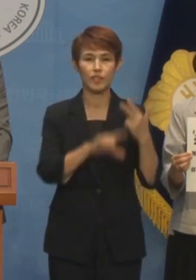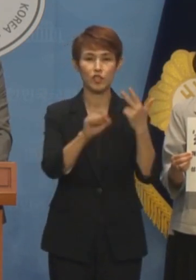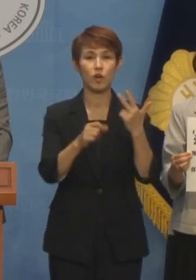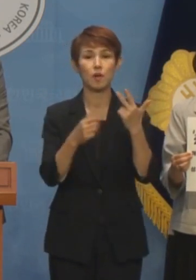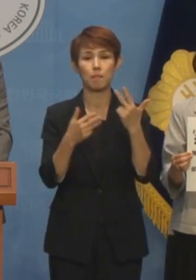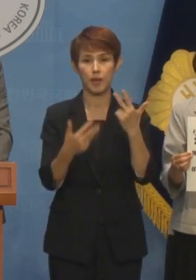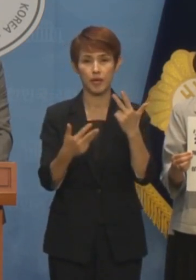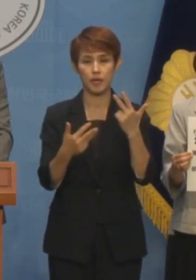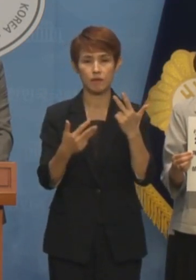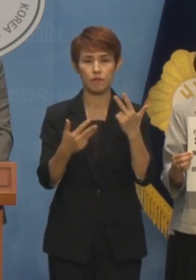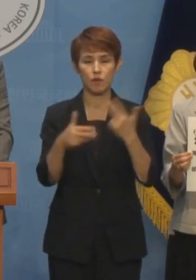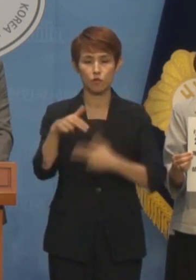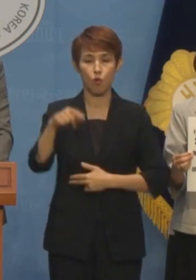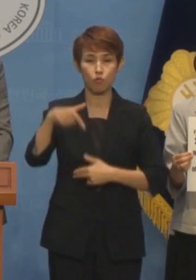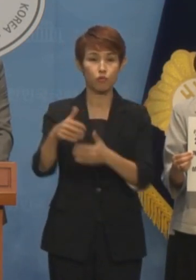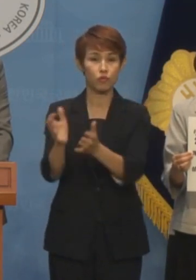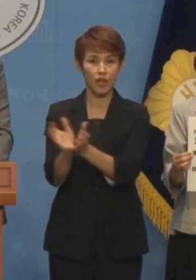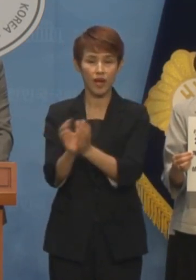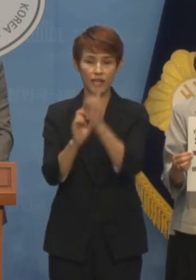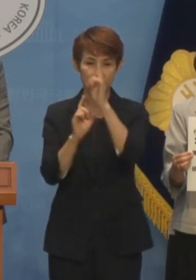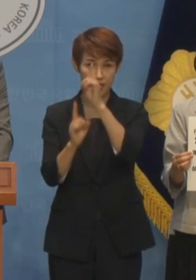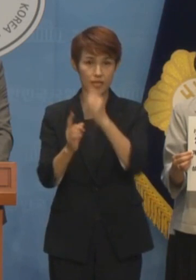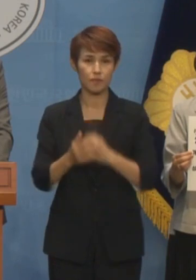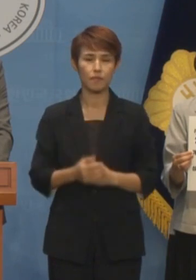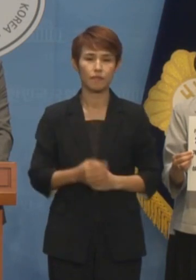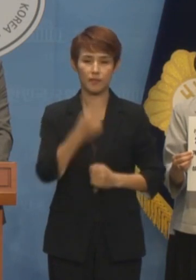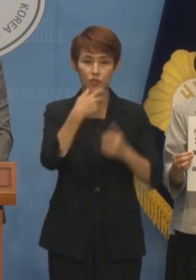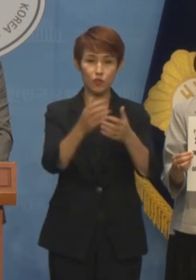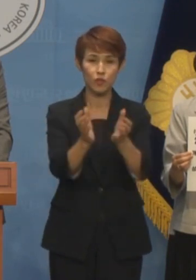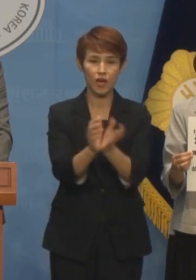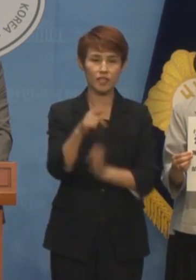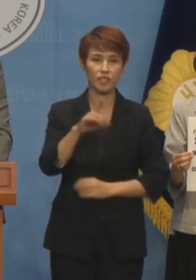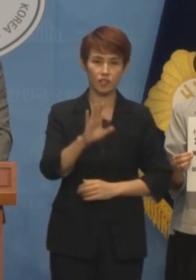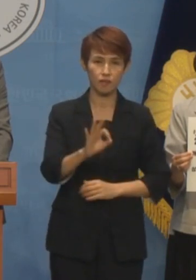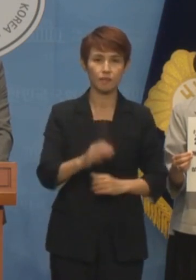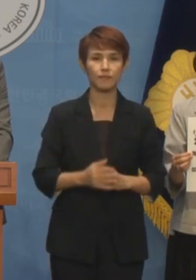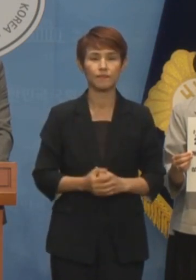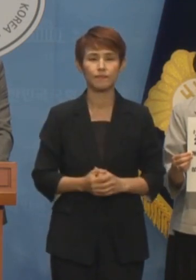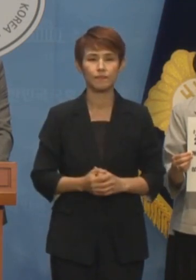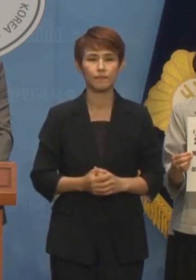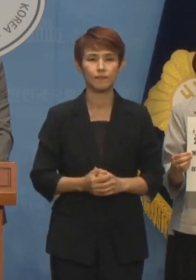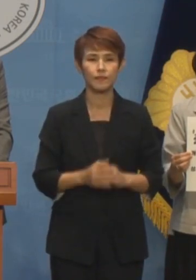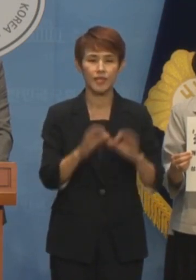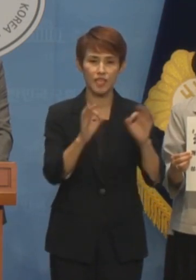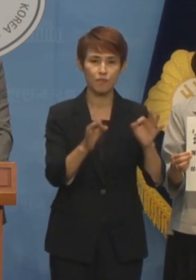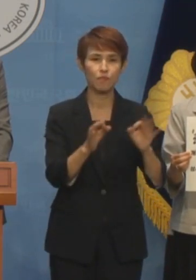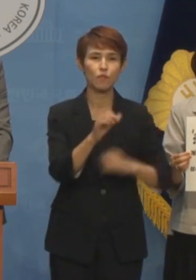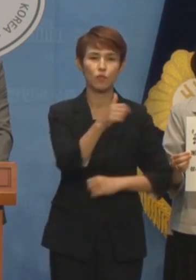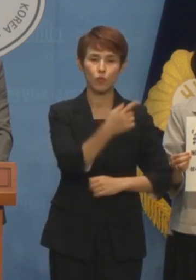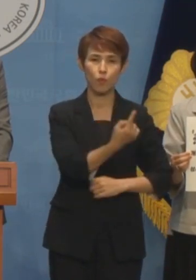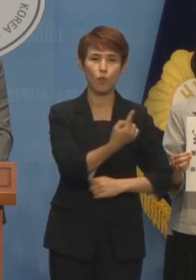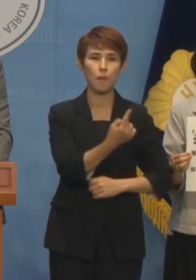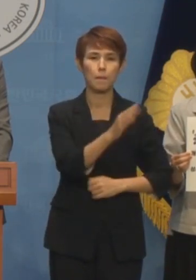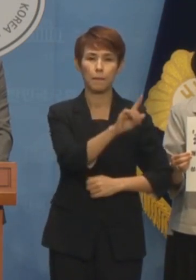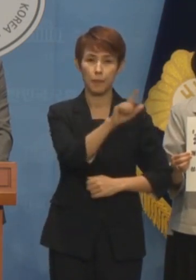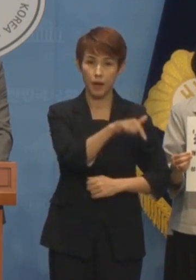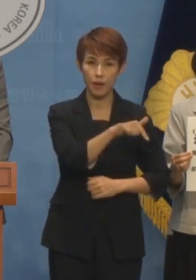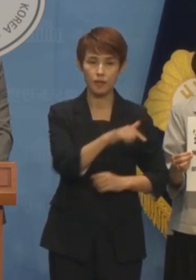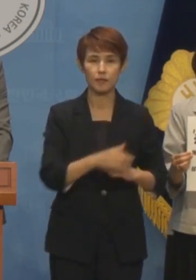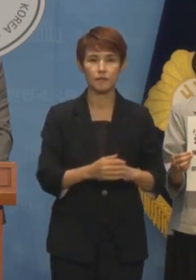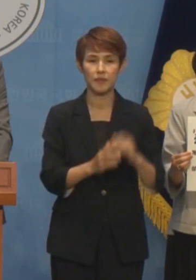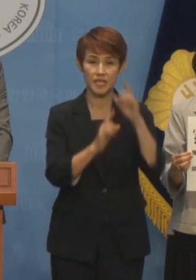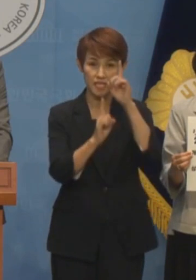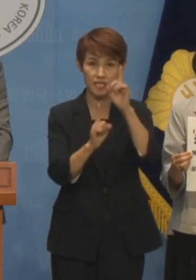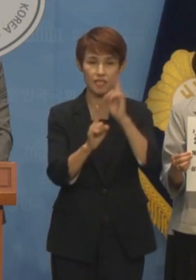8일 조국혁신당 이혜민, 더불어민주당 정동영, 김우영, 노종면, 박민규,